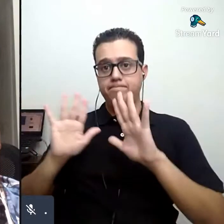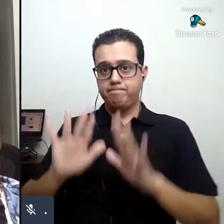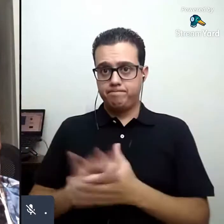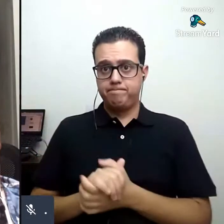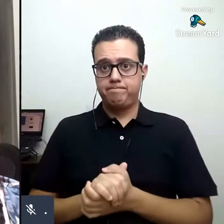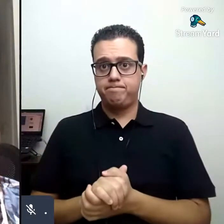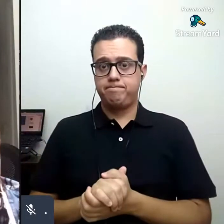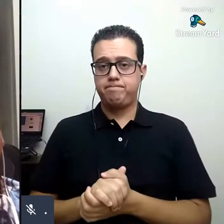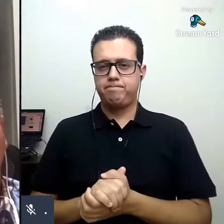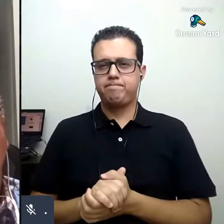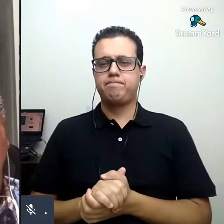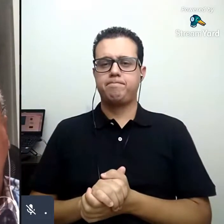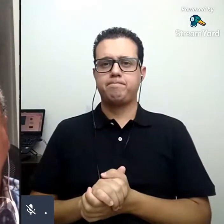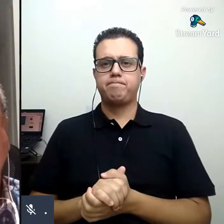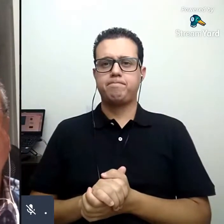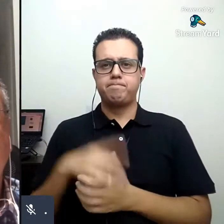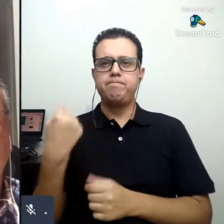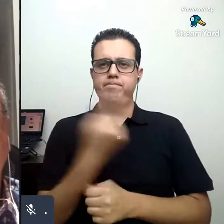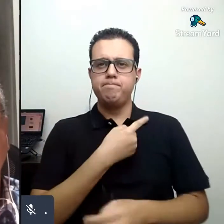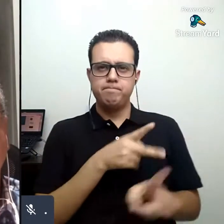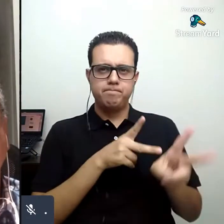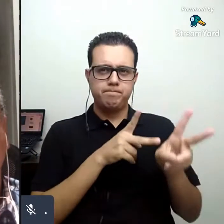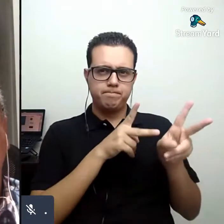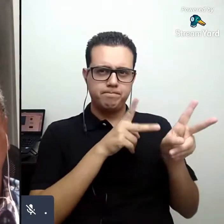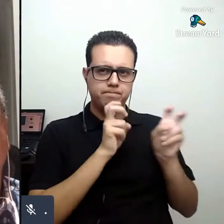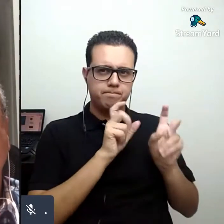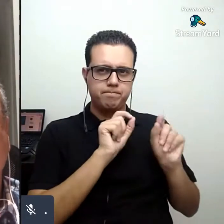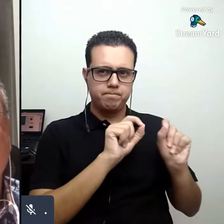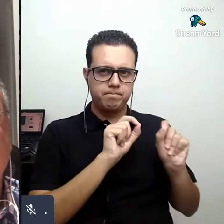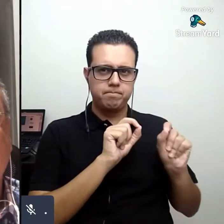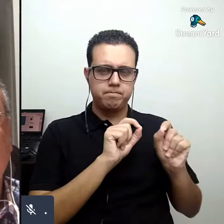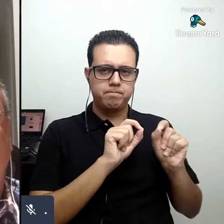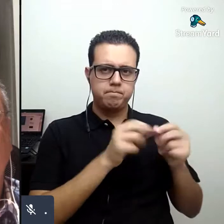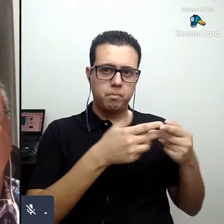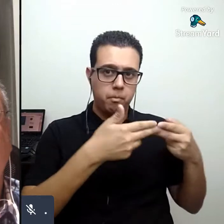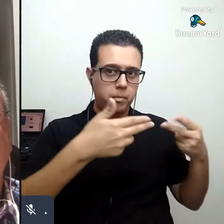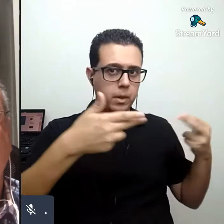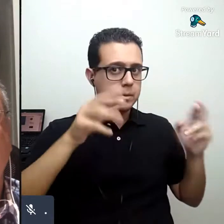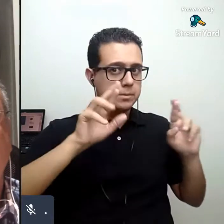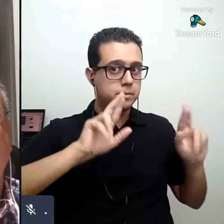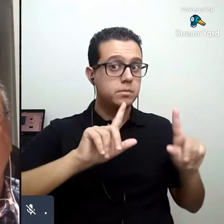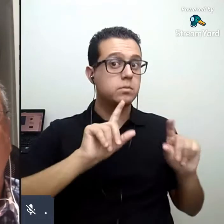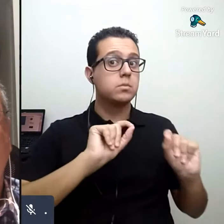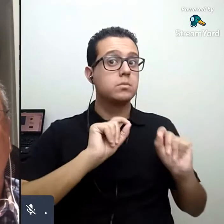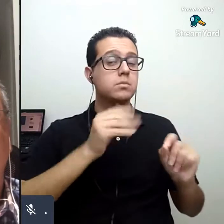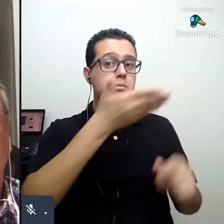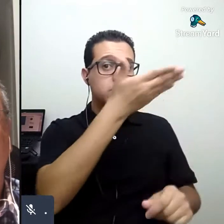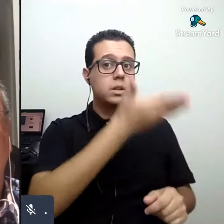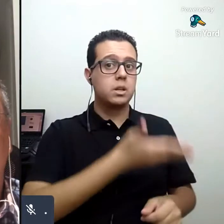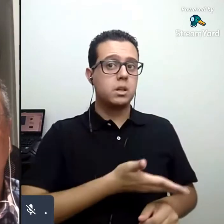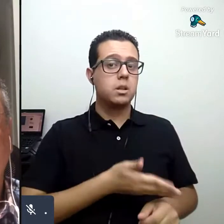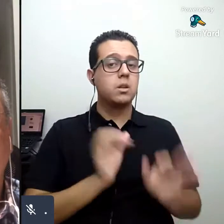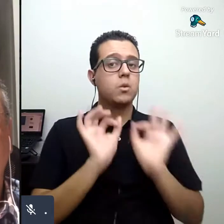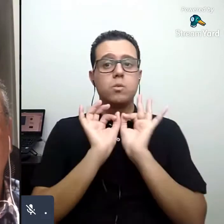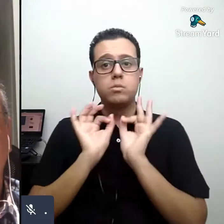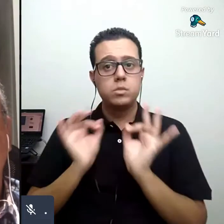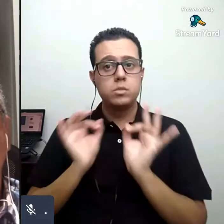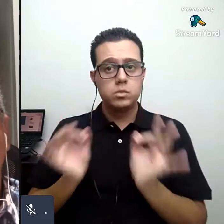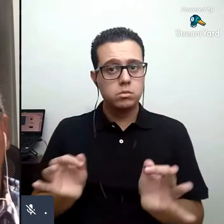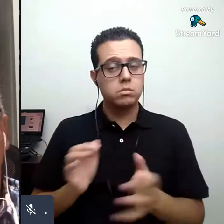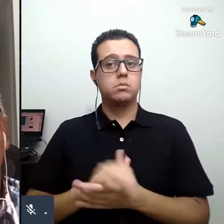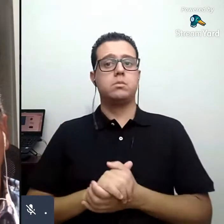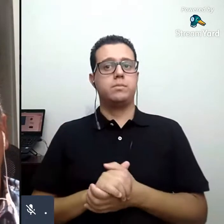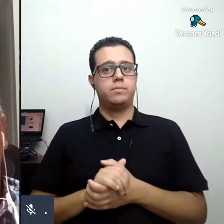passa impressões já diferentes por atitudes de humildade. Então, é um homem que, em